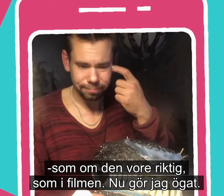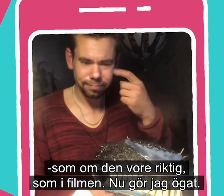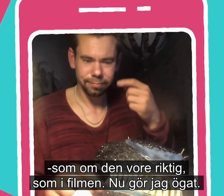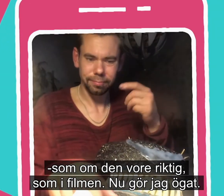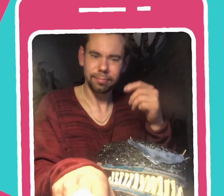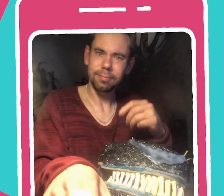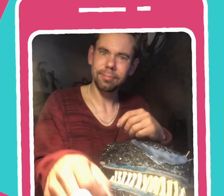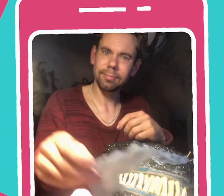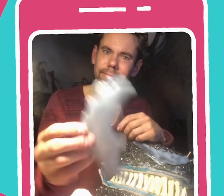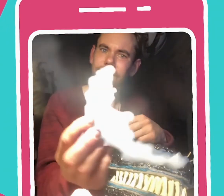ögat.